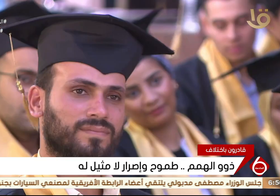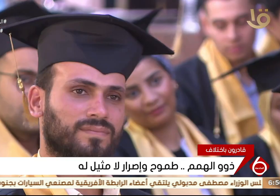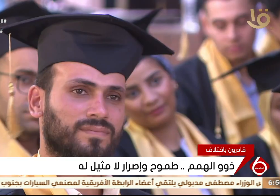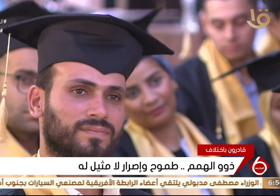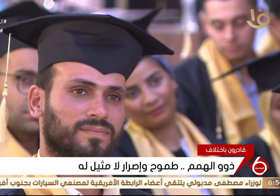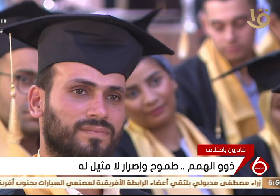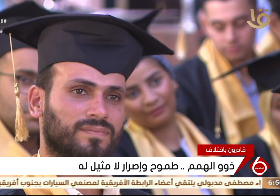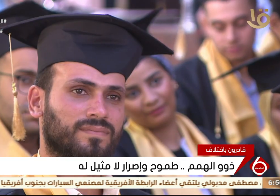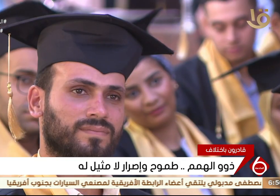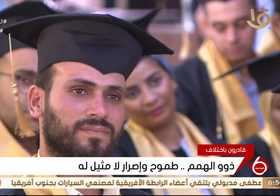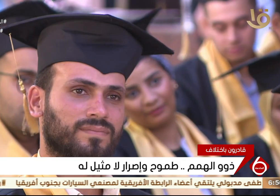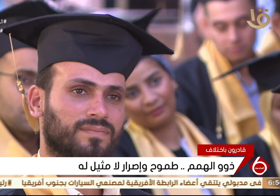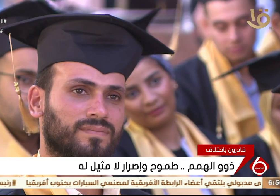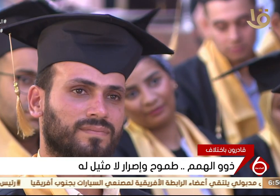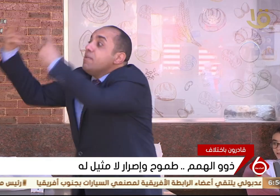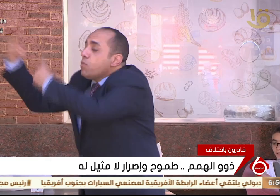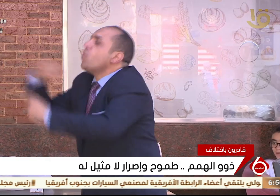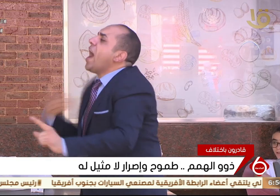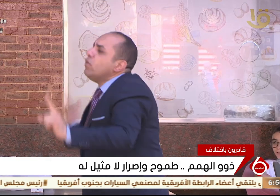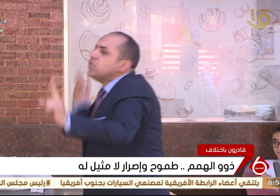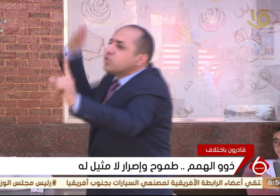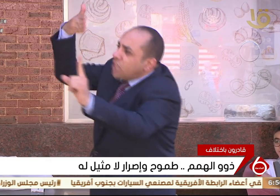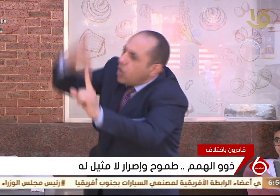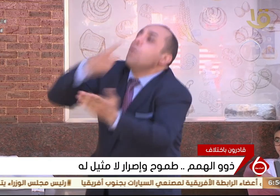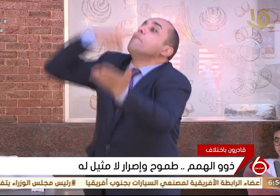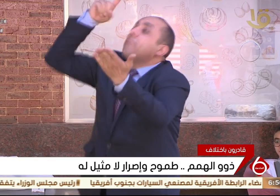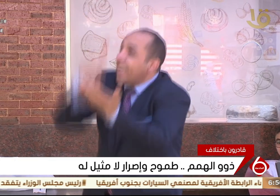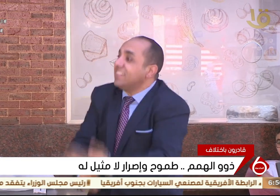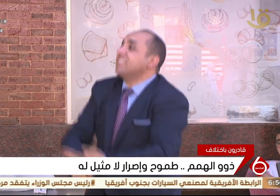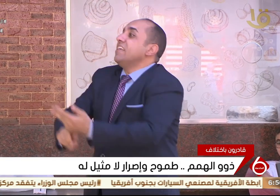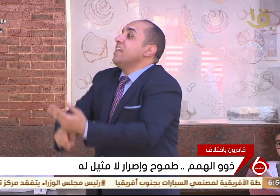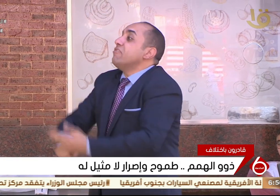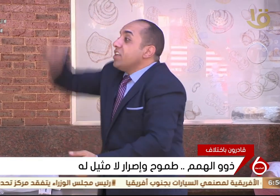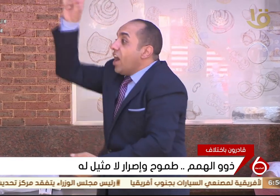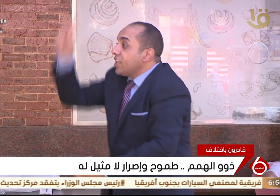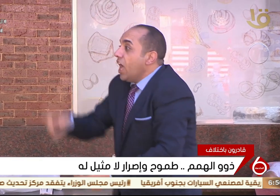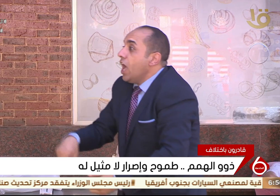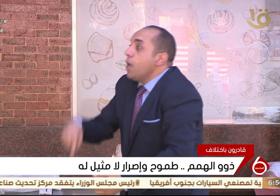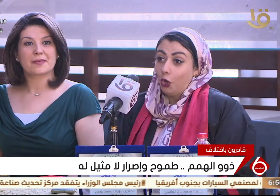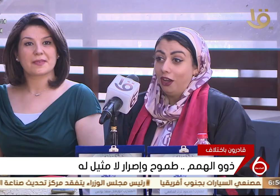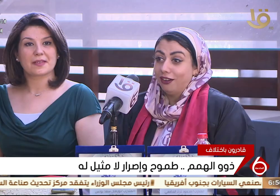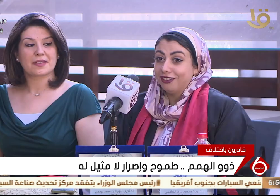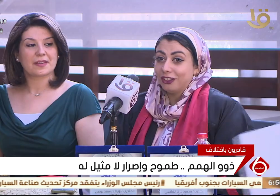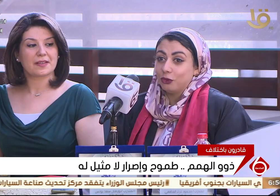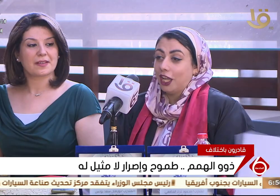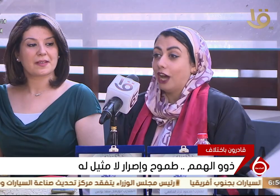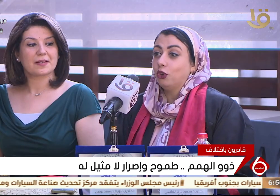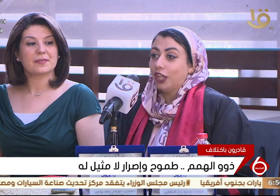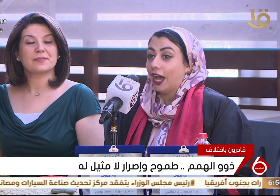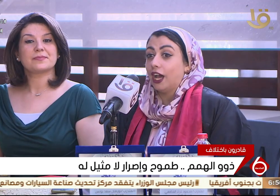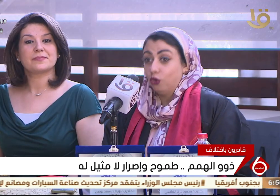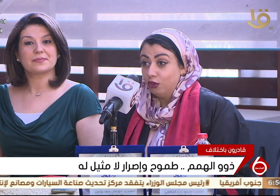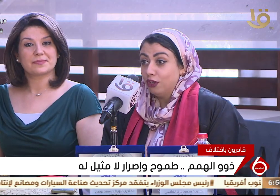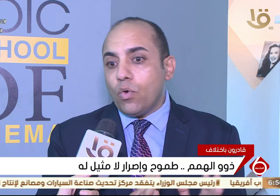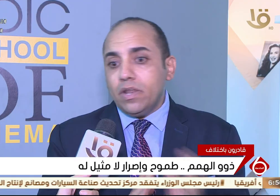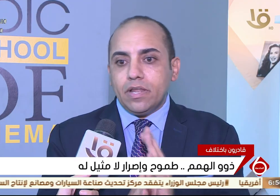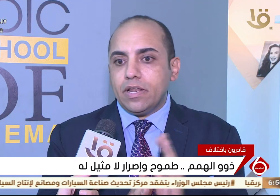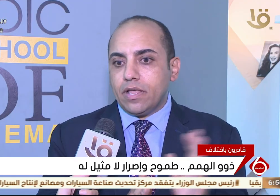من قبل مجموعه من المبدعين بهدف توفير تعليم فني عالي الجوده للصم وضعف السمع كل